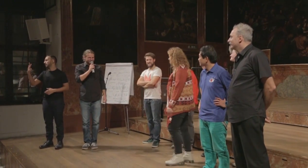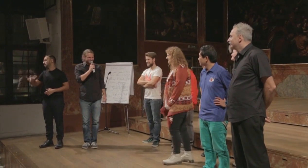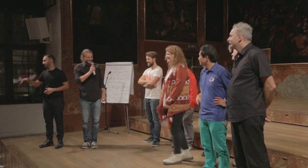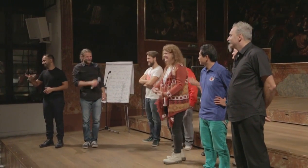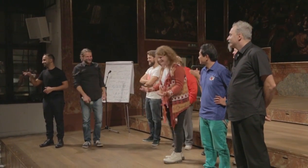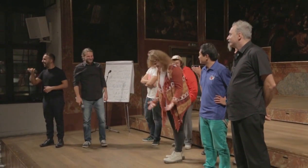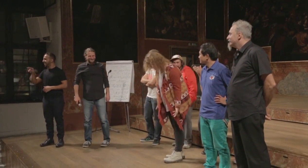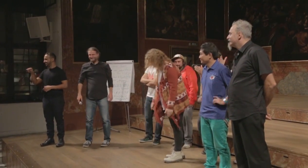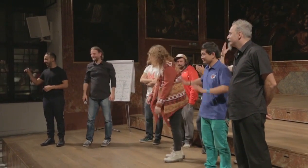geht.